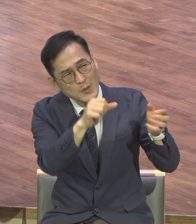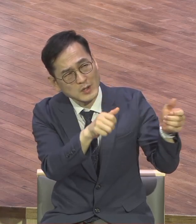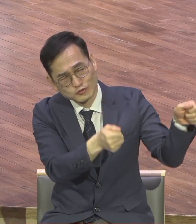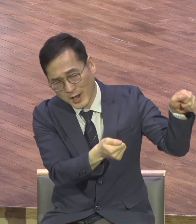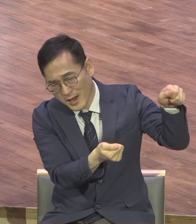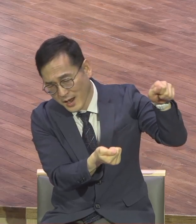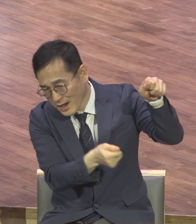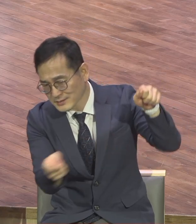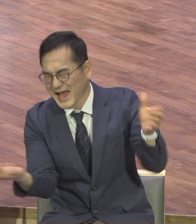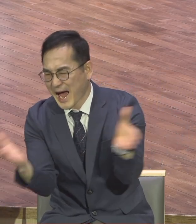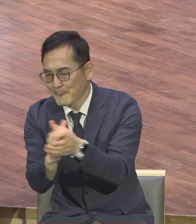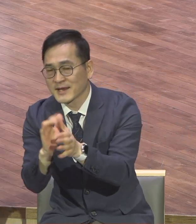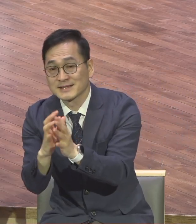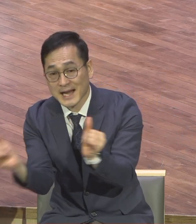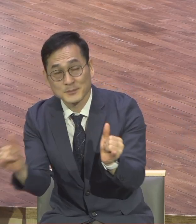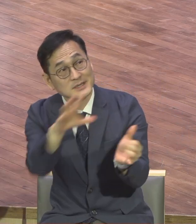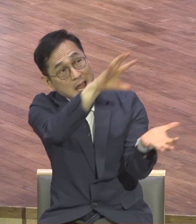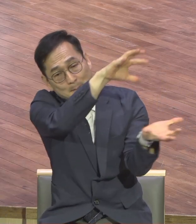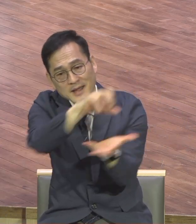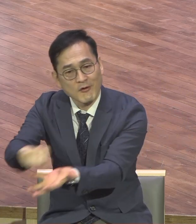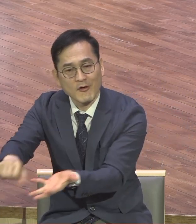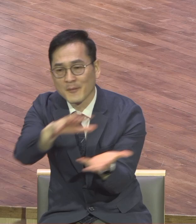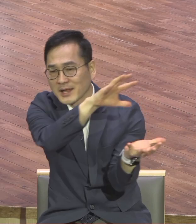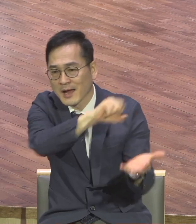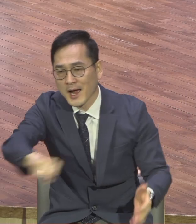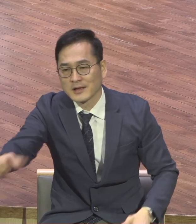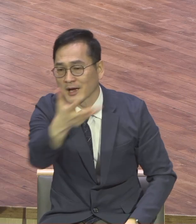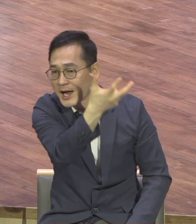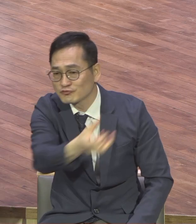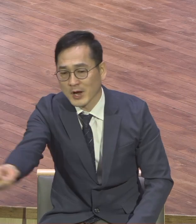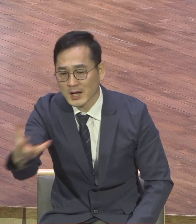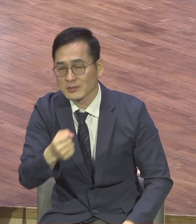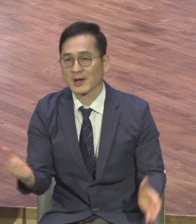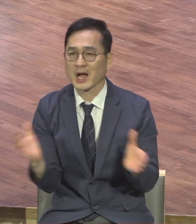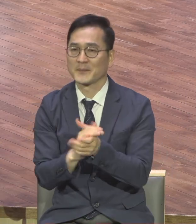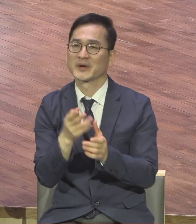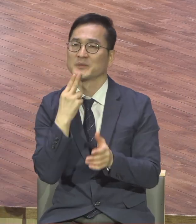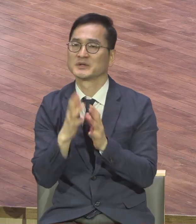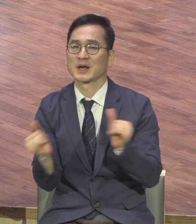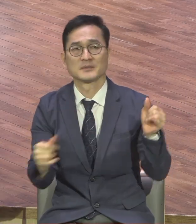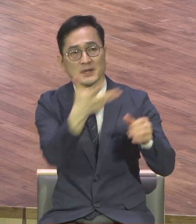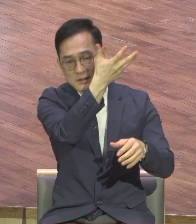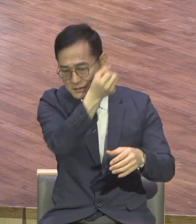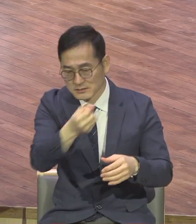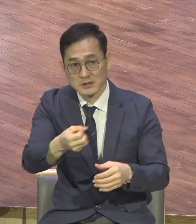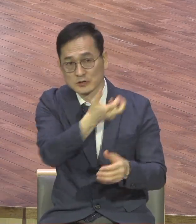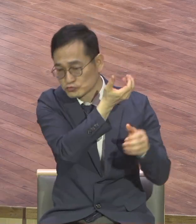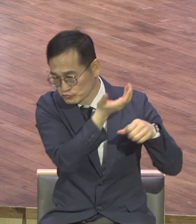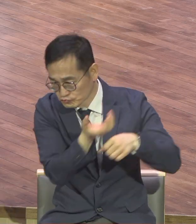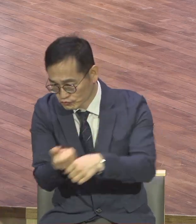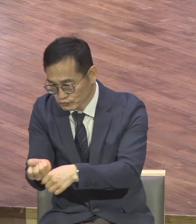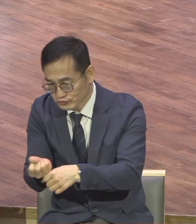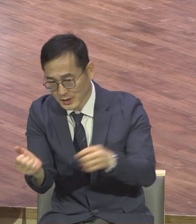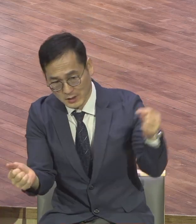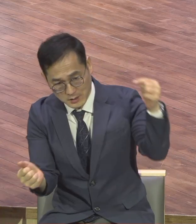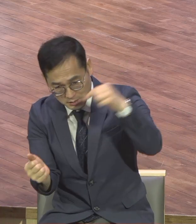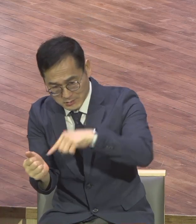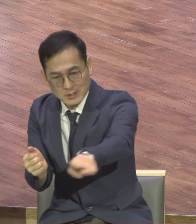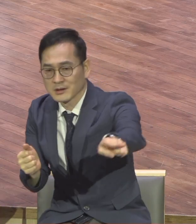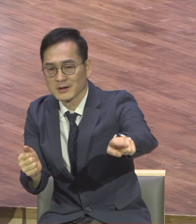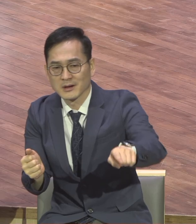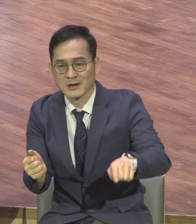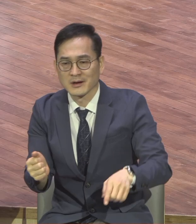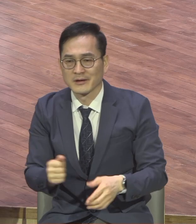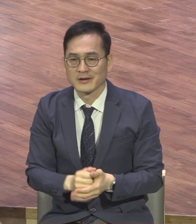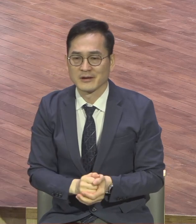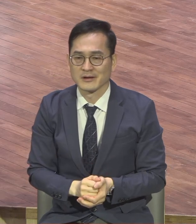아멘 아멘으로 만나를 받아먹은 그런 장로님들 권사님들 성도님들은 그냥 기뻐가지고 할렐루야 하면서 나오는데 하나도